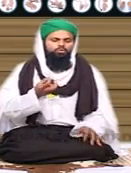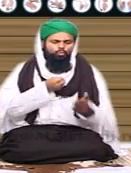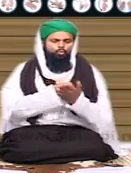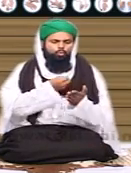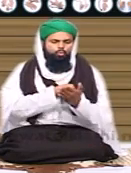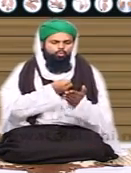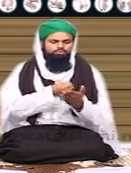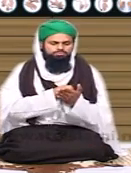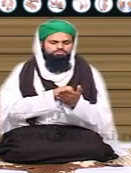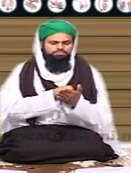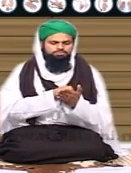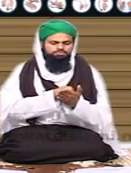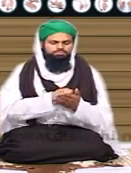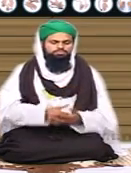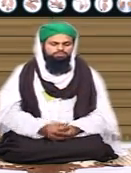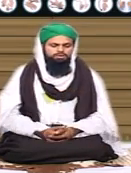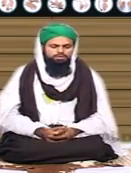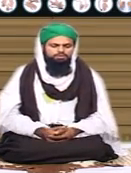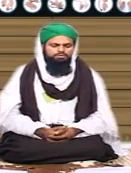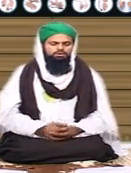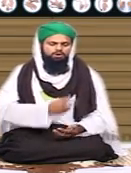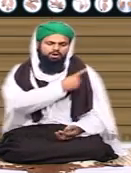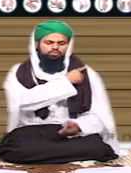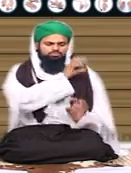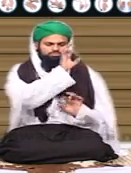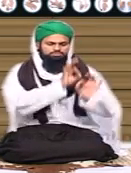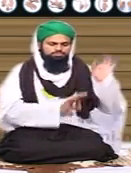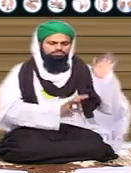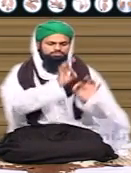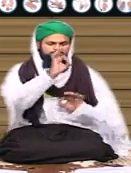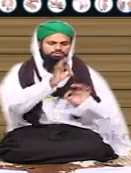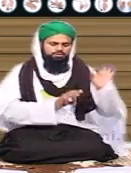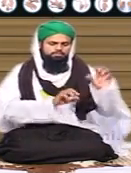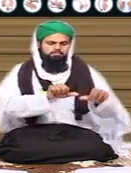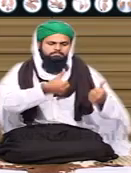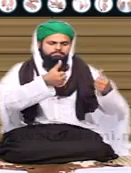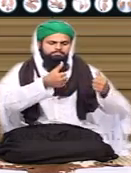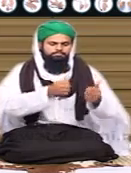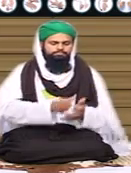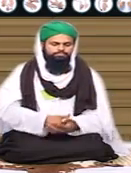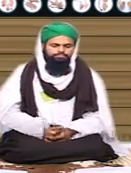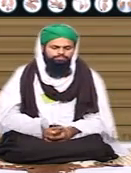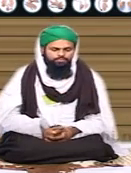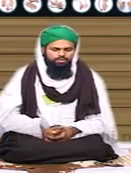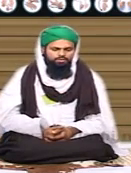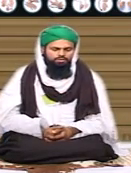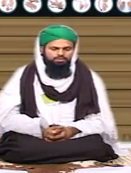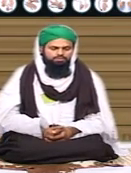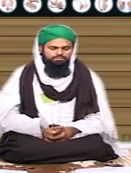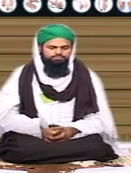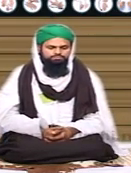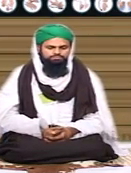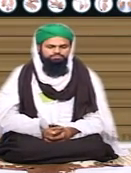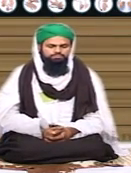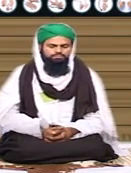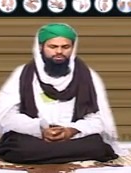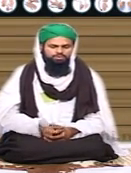کرے اور پلٹنے میں کامیاب بھی ہوئی. تو اس طرح مطلب گناہ سے بچا جا سکتا ہے. خیر، تو میں نے کہہ دی کسی